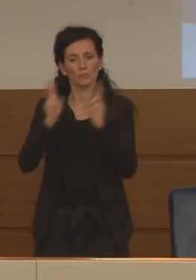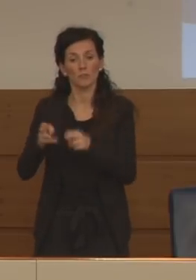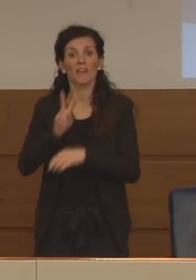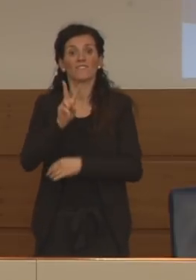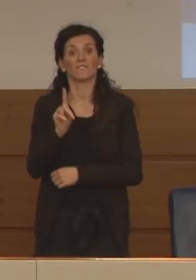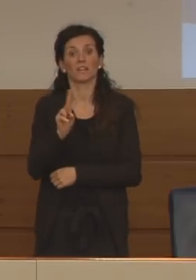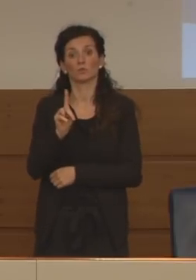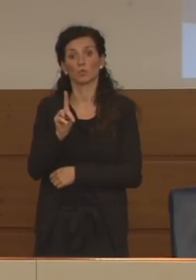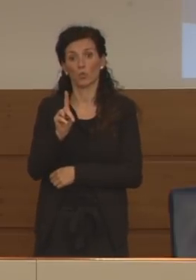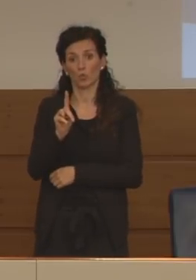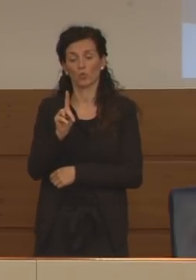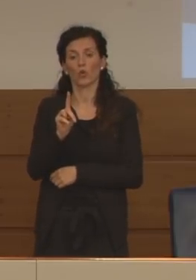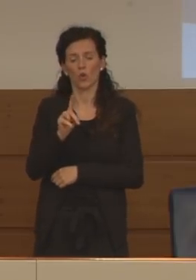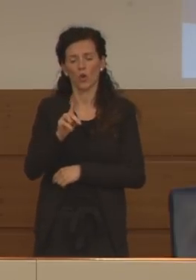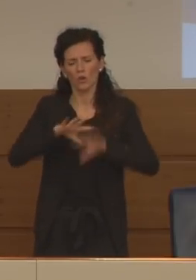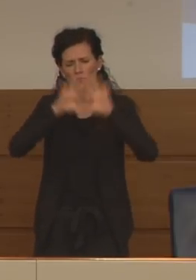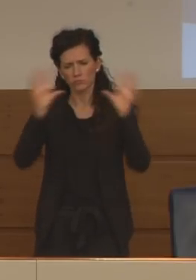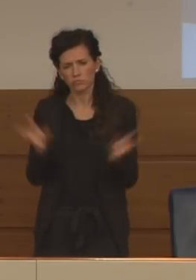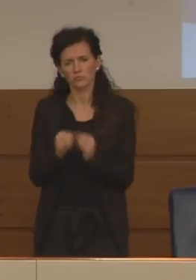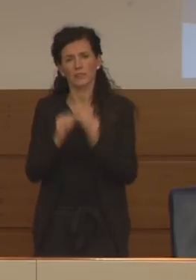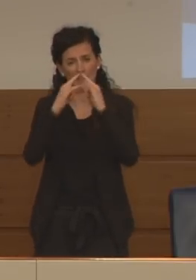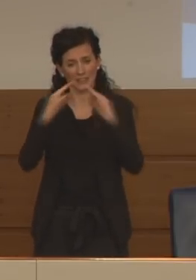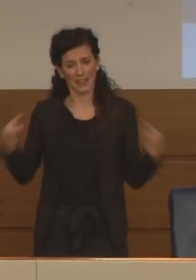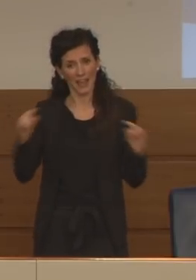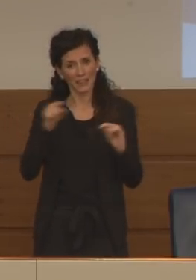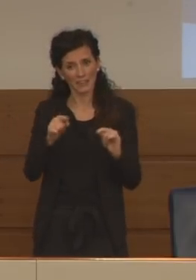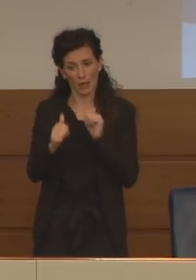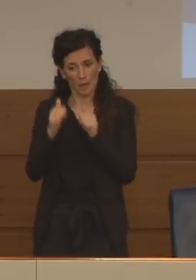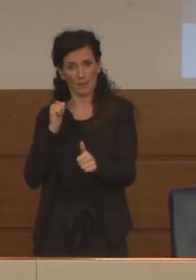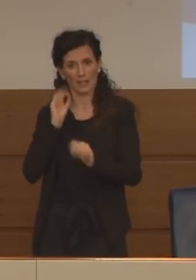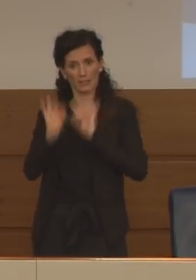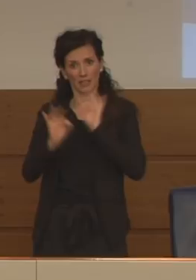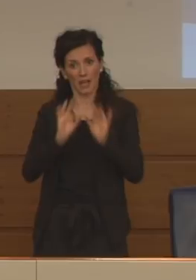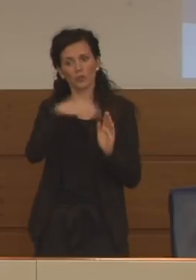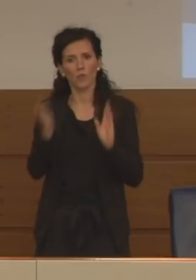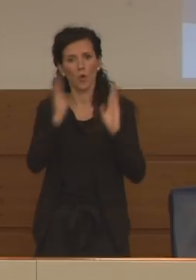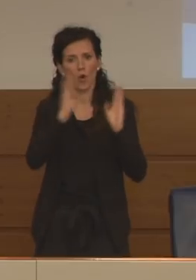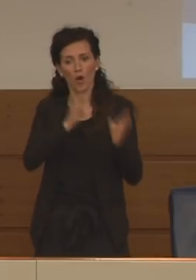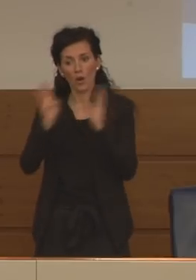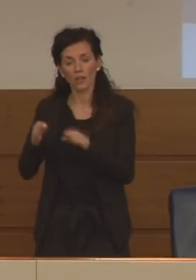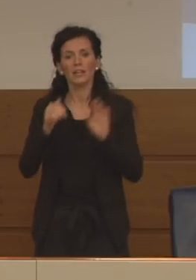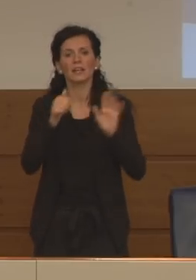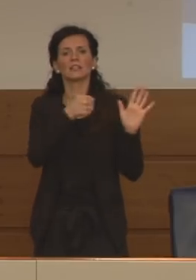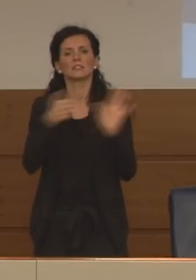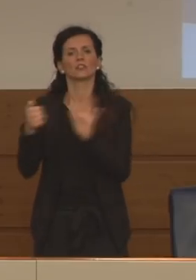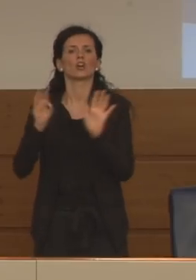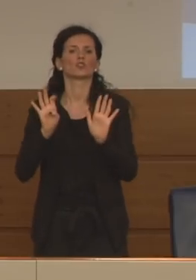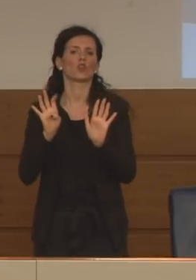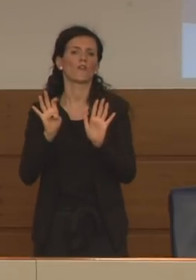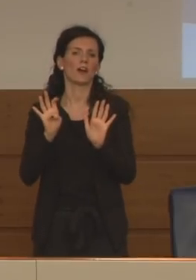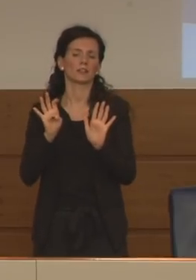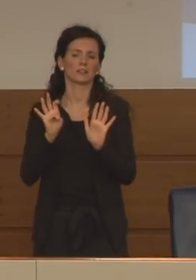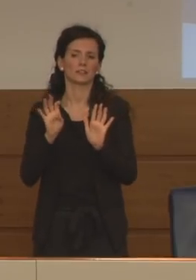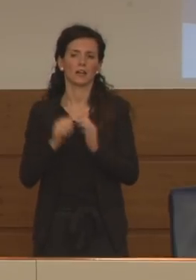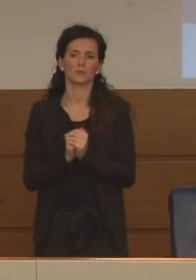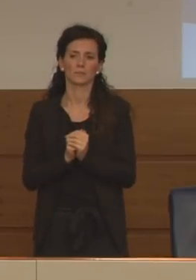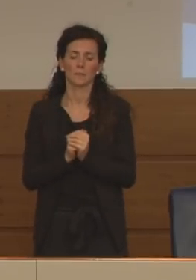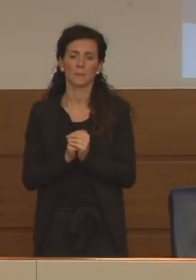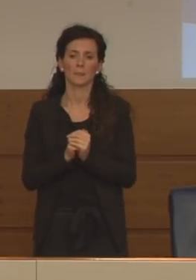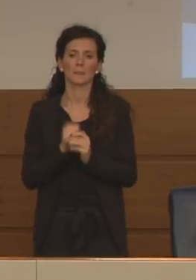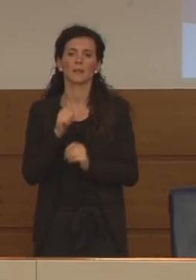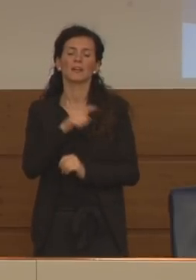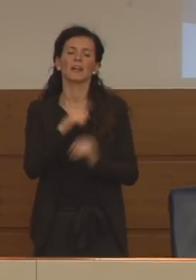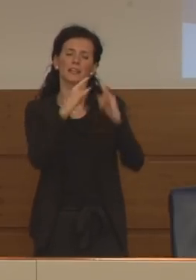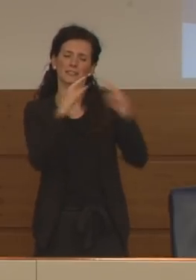tende che porta il totale le tende per il pret riace a 690 rimane fermo il numero delle